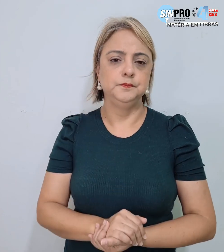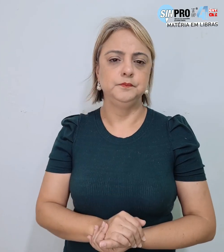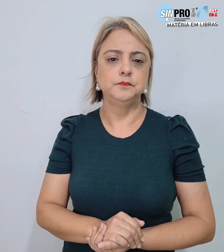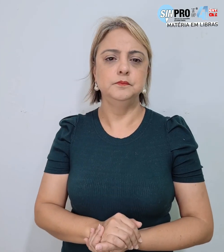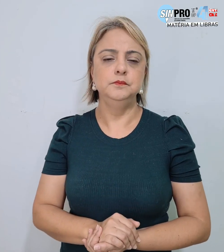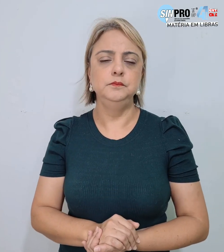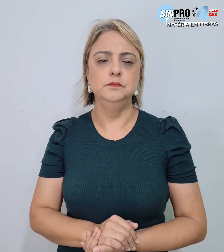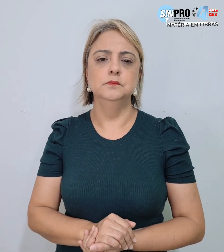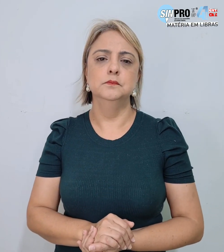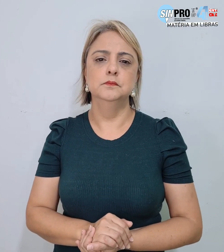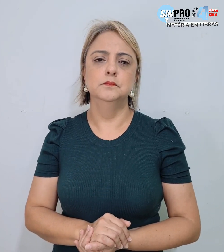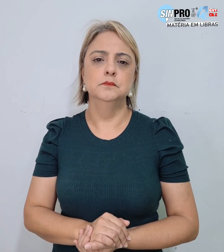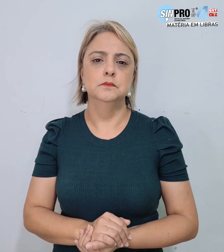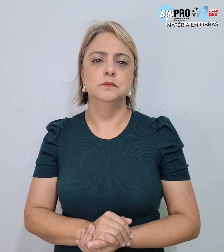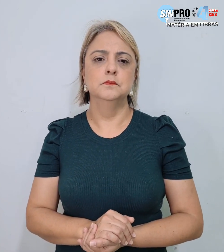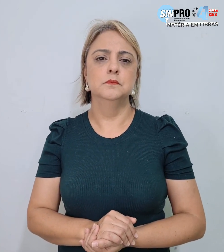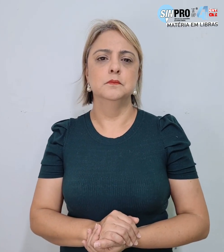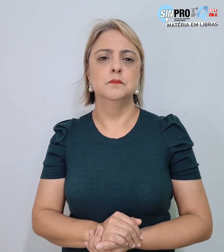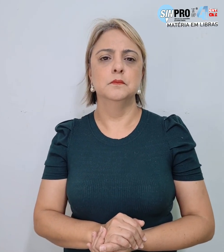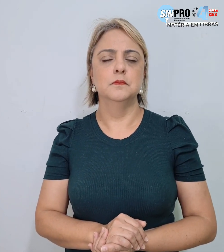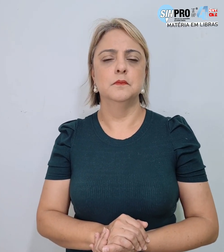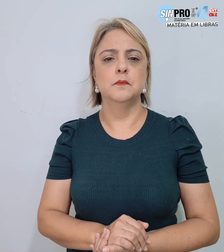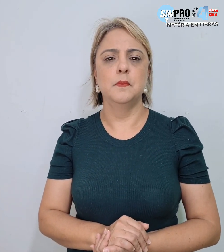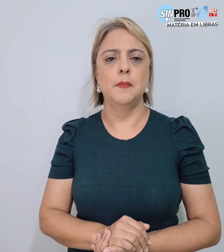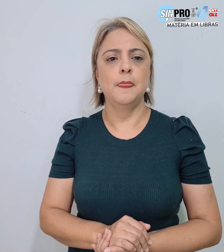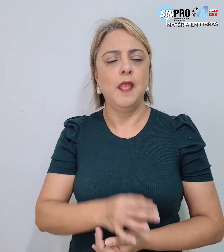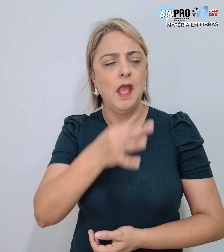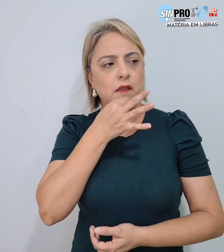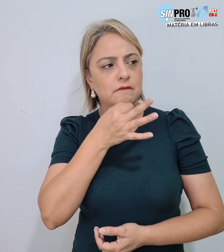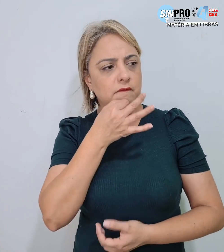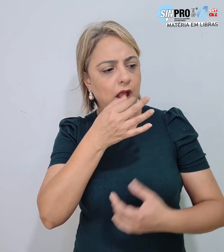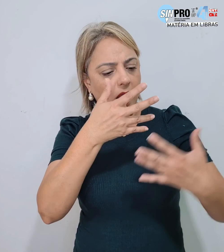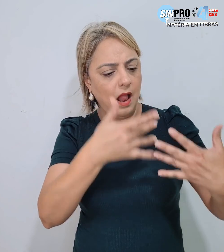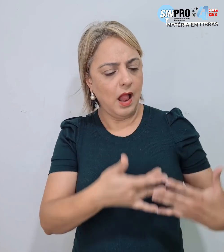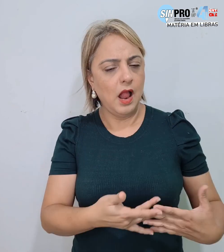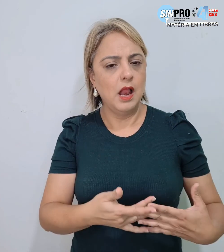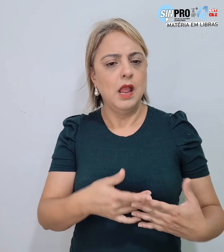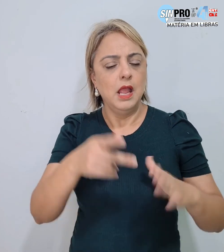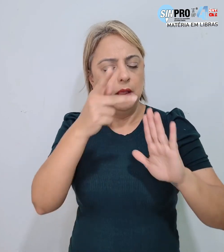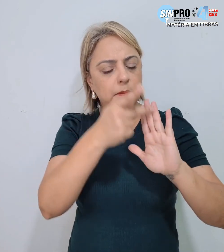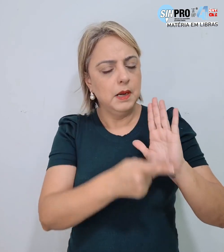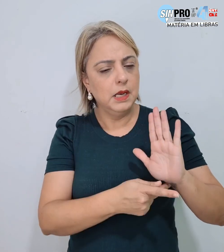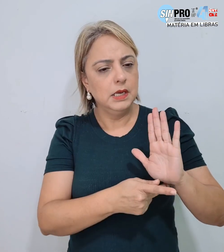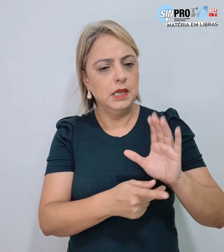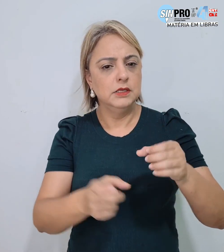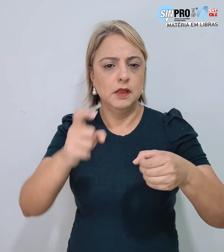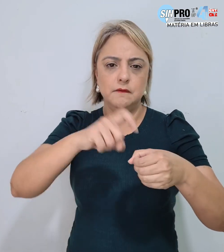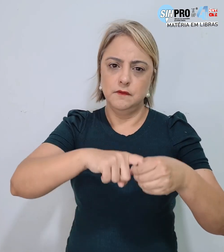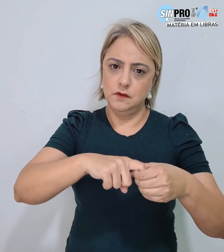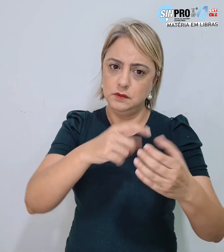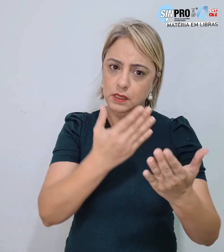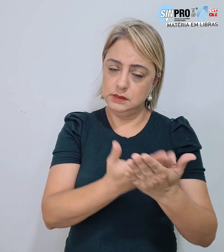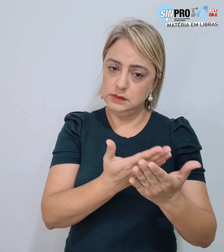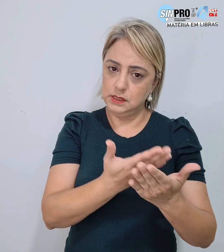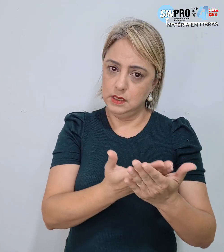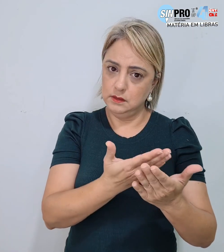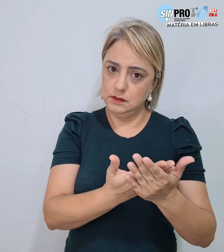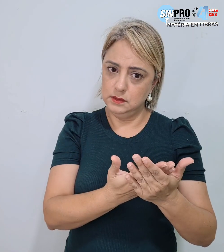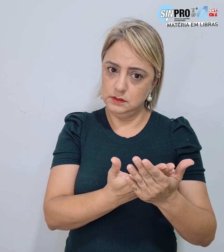e do Estado de São Paulo e afirmou que planeja retomada uma das aulas